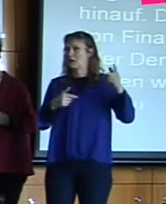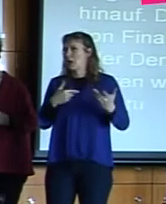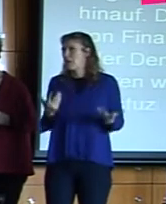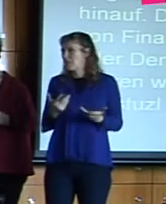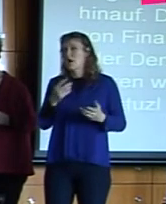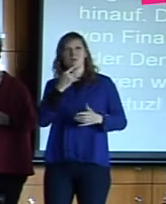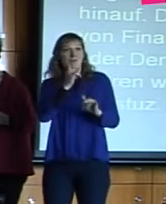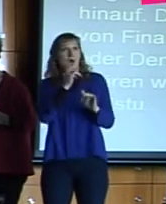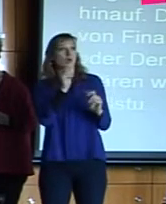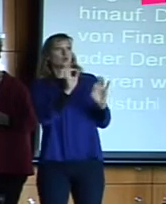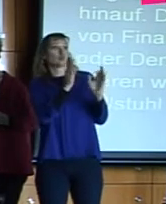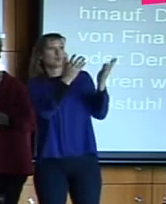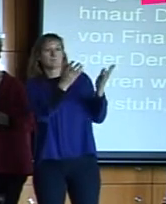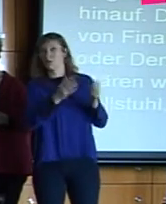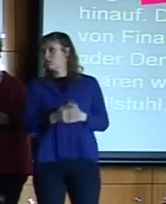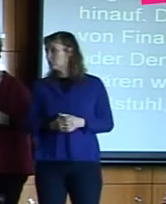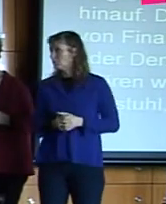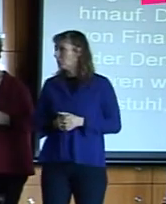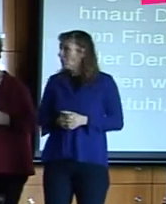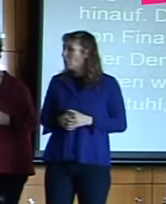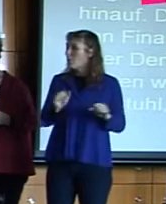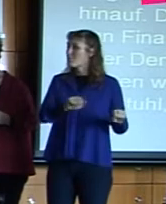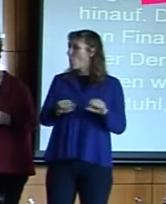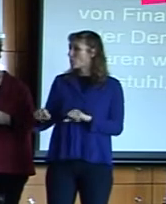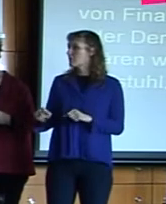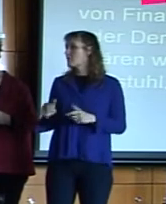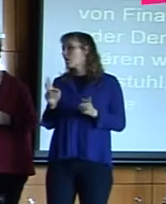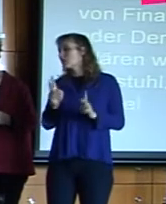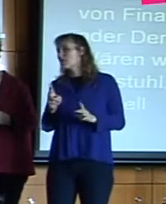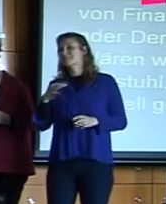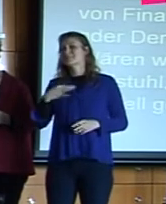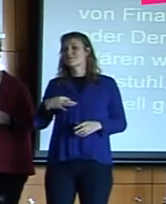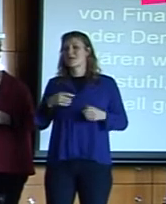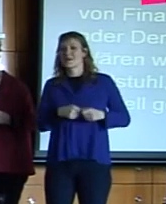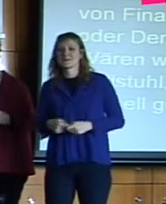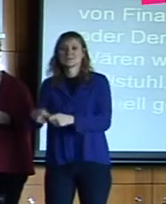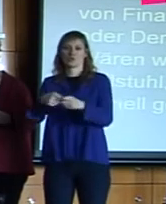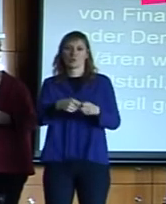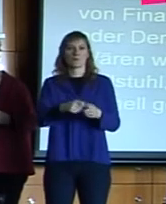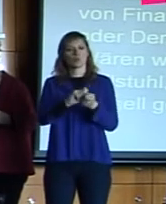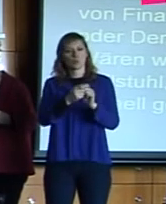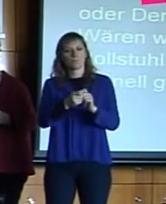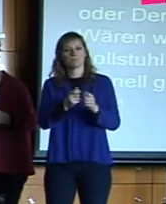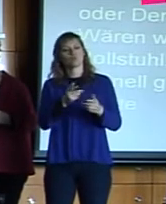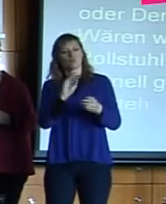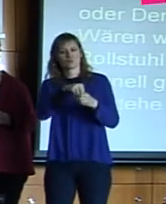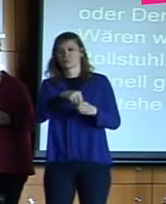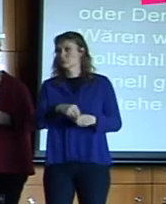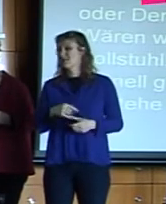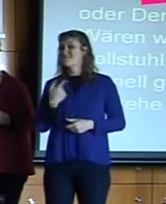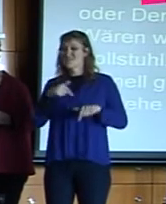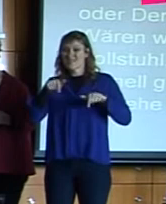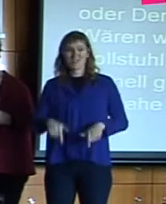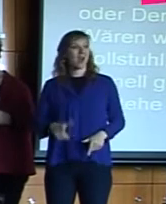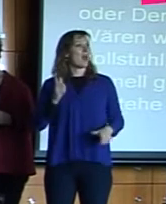Es ist super, wenn dann wirklich die Möglichkeit da ist, in der Zivilgesellschaft wirklich so viel teilzunehmen. Bei uns ist es nicht